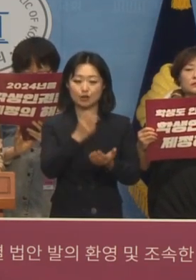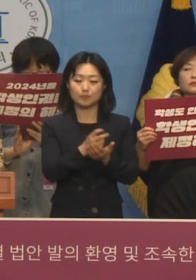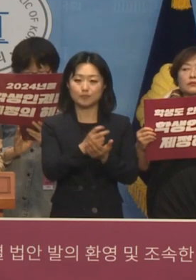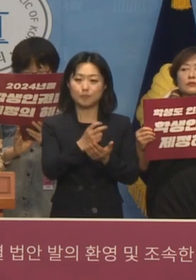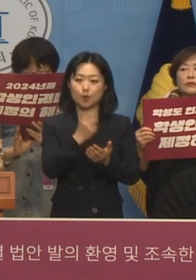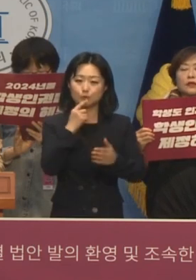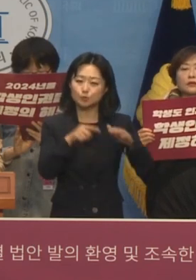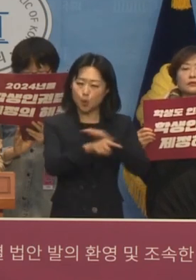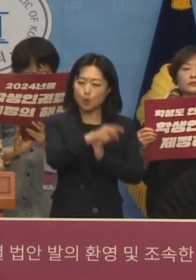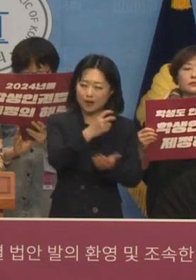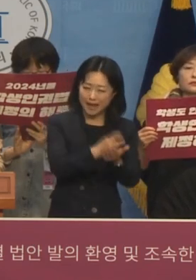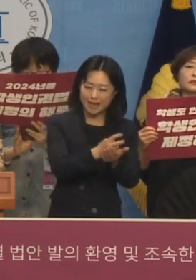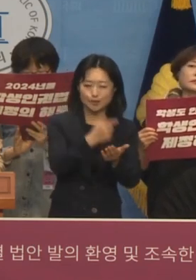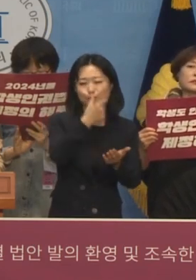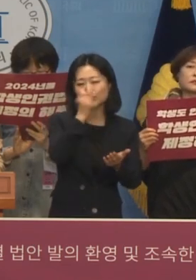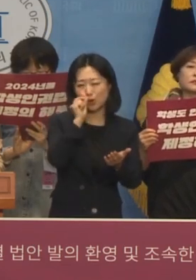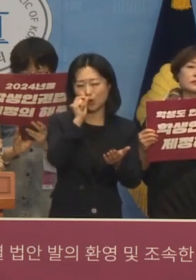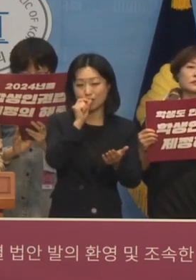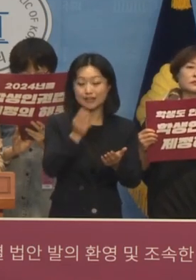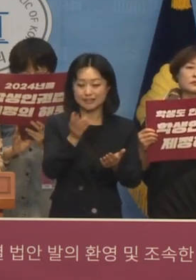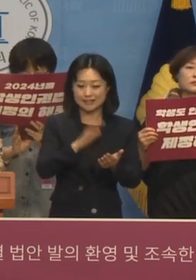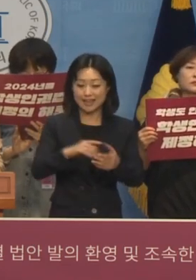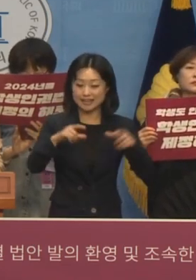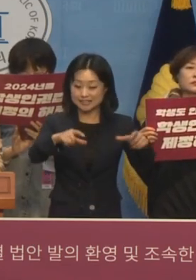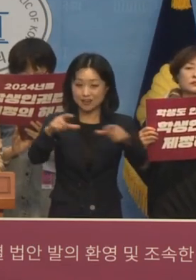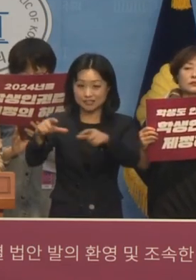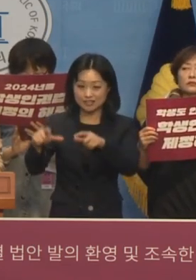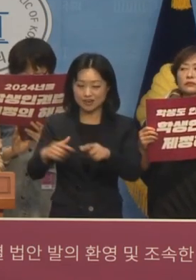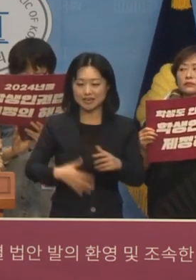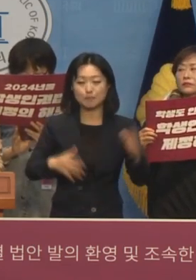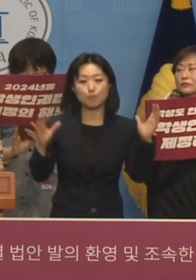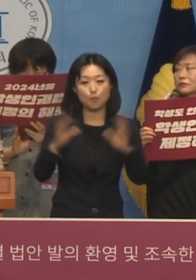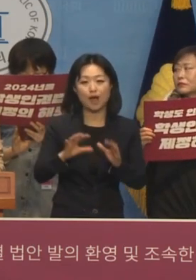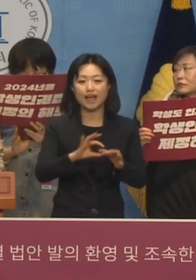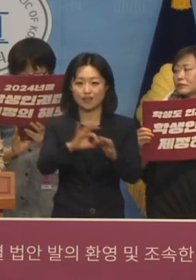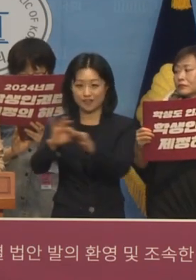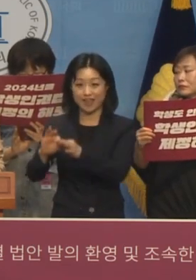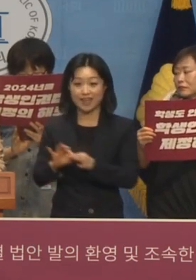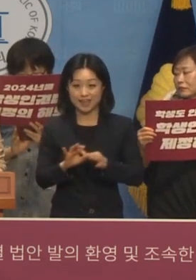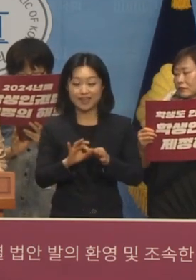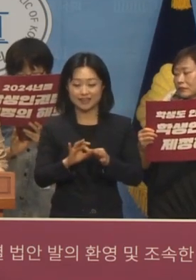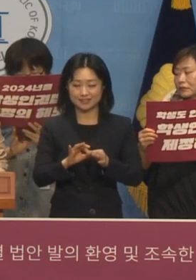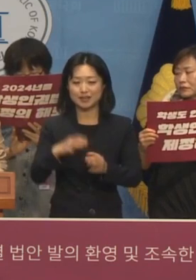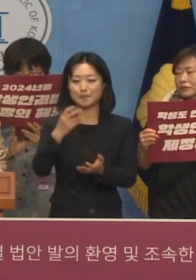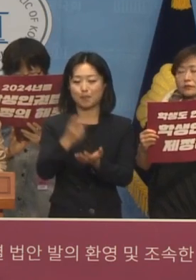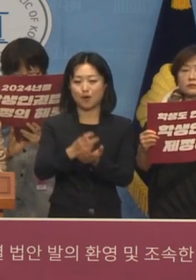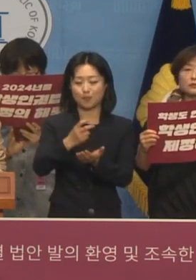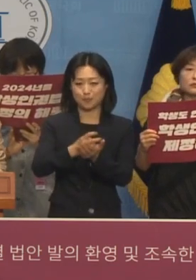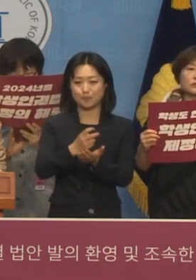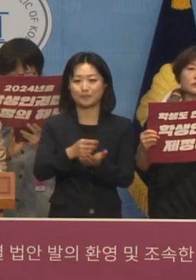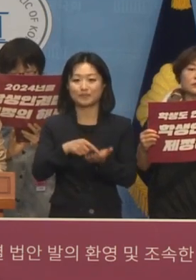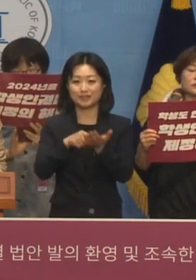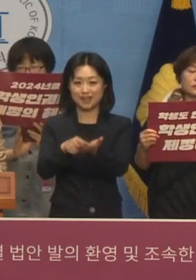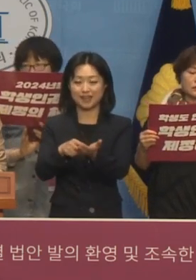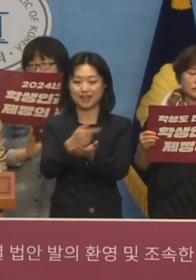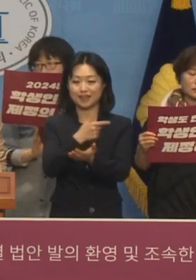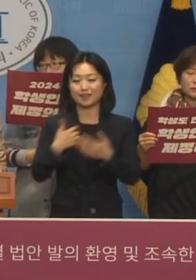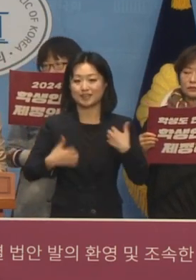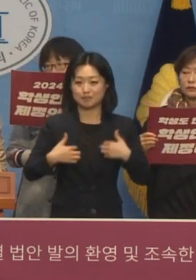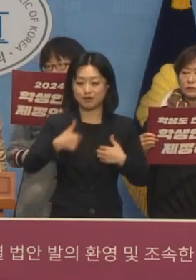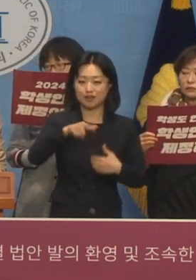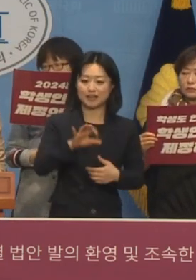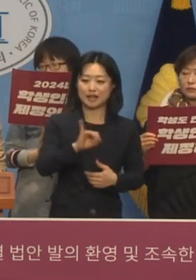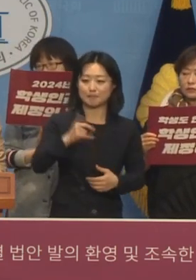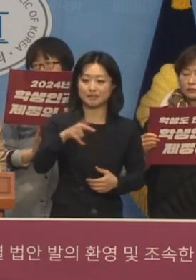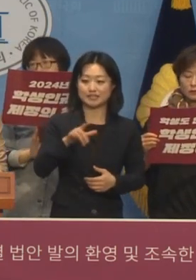그동안 절실히 먼저 느낀 지역에서 함께 힘을 모아 더욱 뜻깊습니다. 먼저 강민정 의원님의 발언을